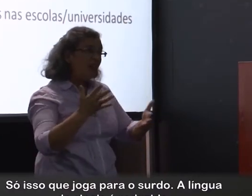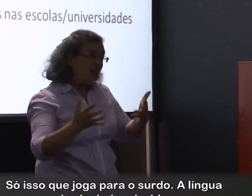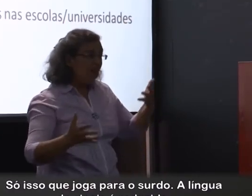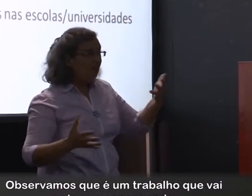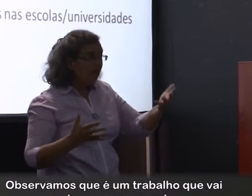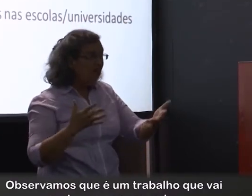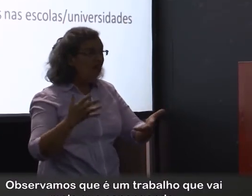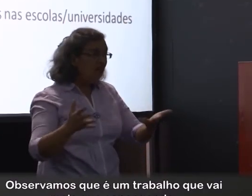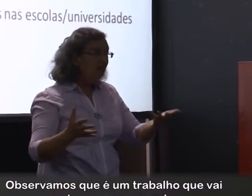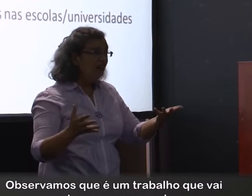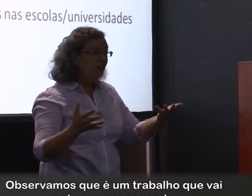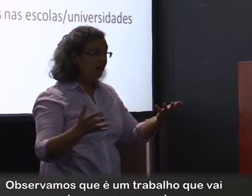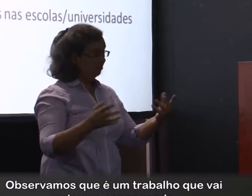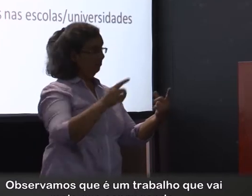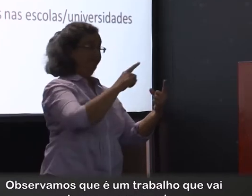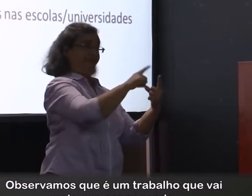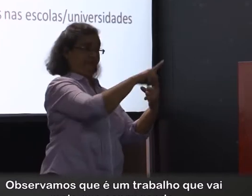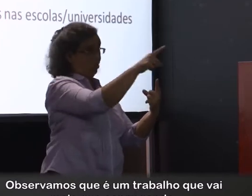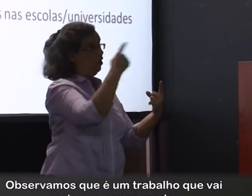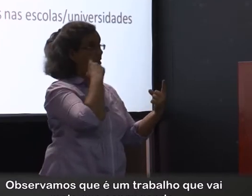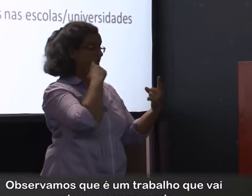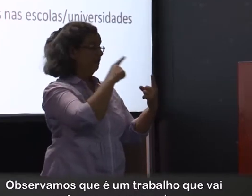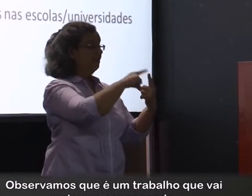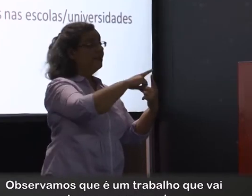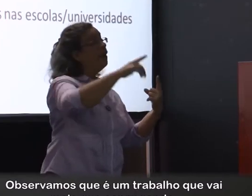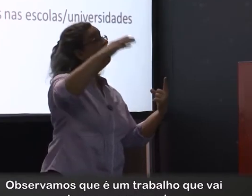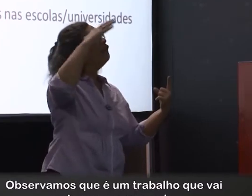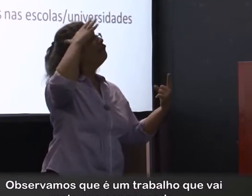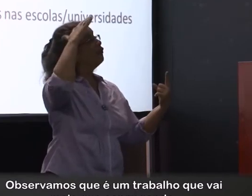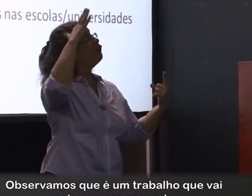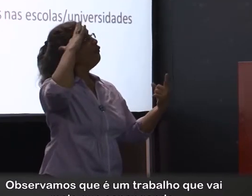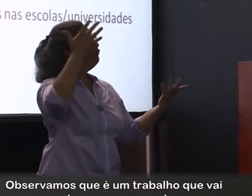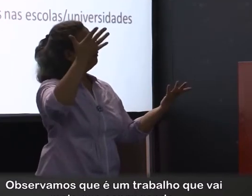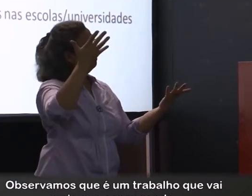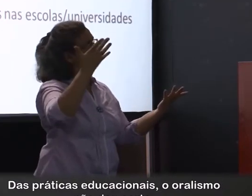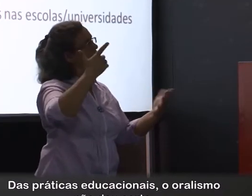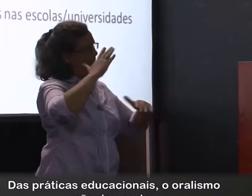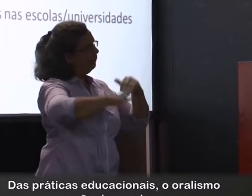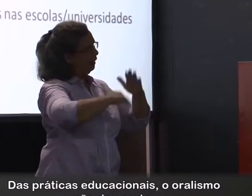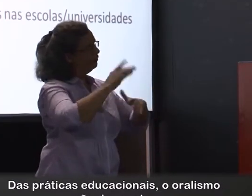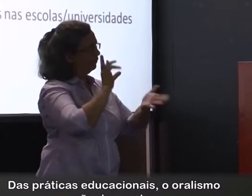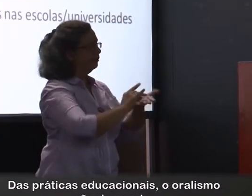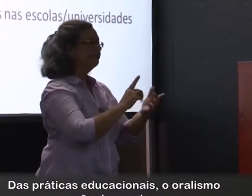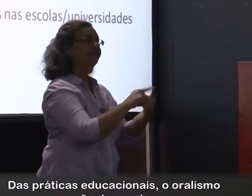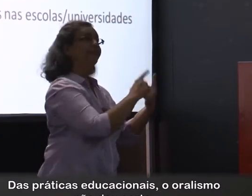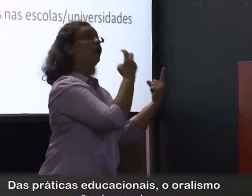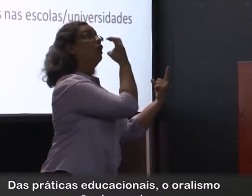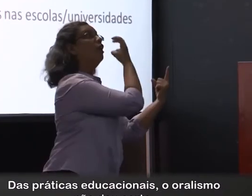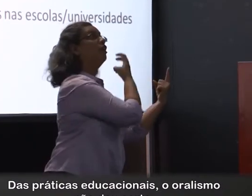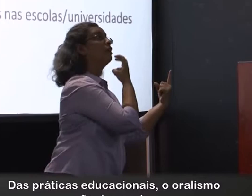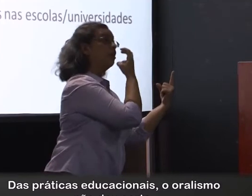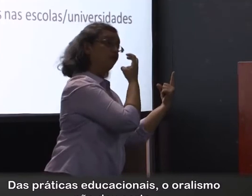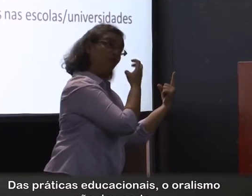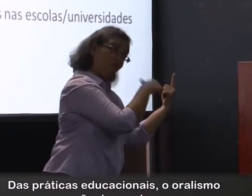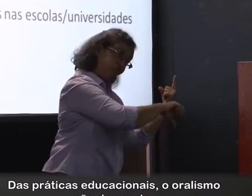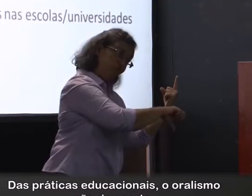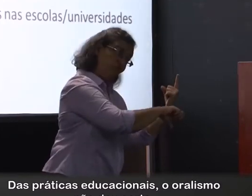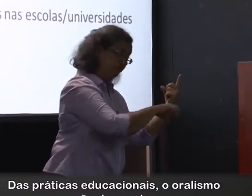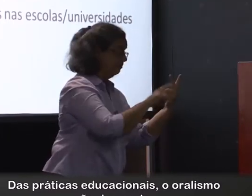reduzida, é um trabalho que vai meio que capengando. Então a gente observa, né, das filosofias, né, das práticas educacionais,